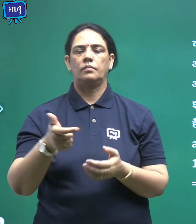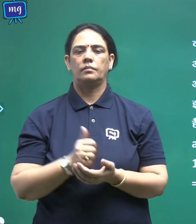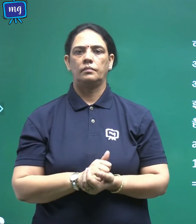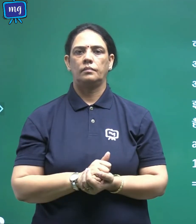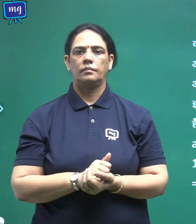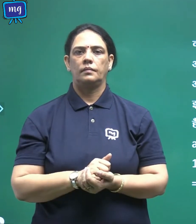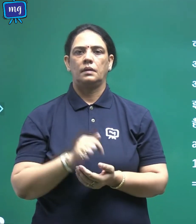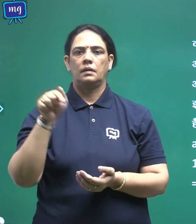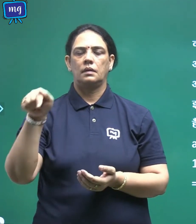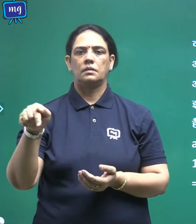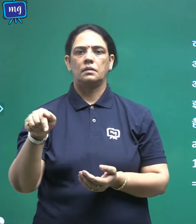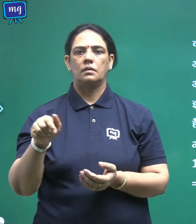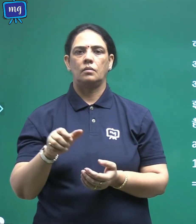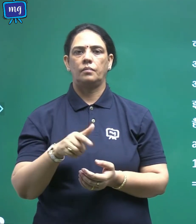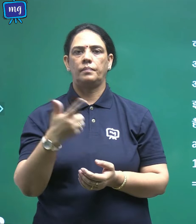इस रूप में